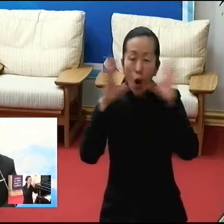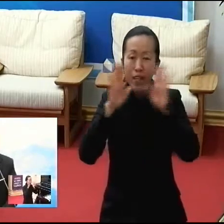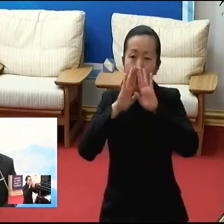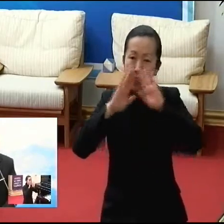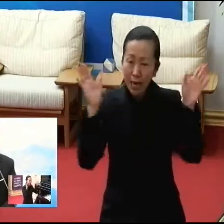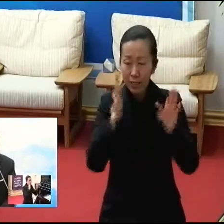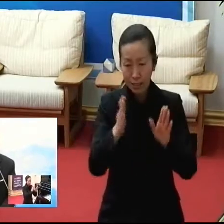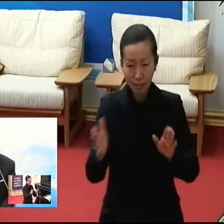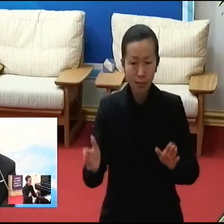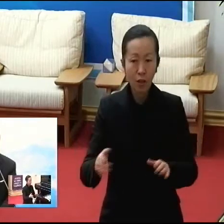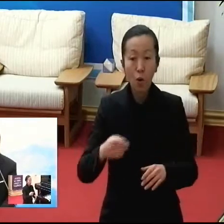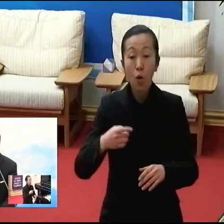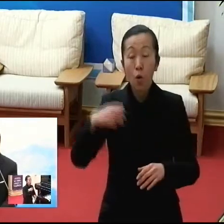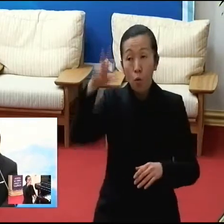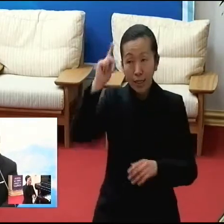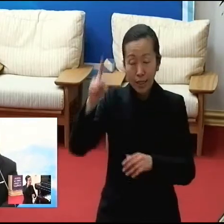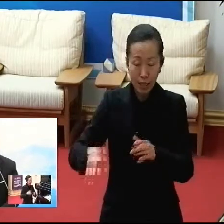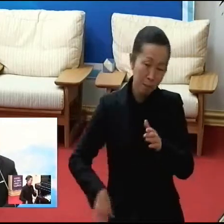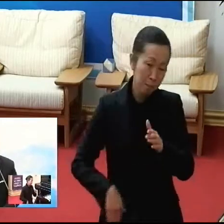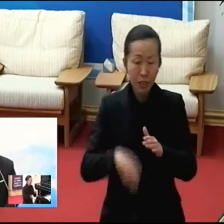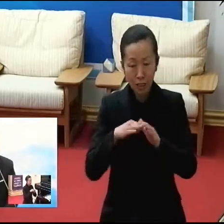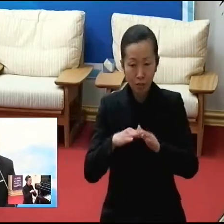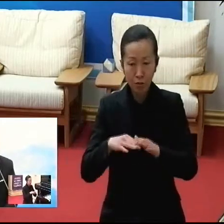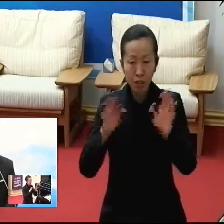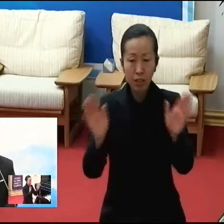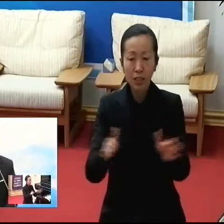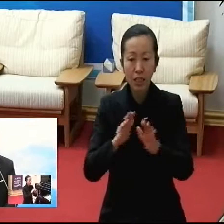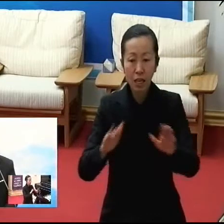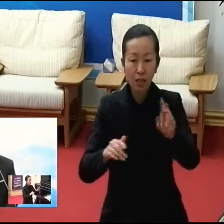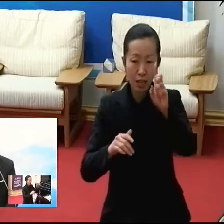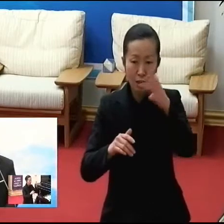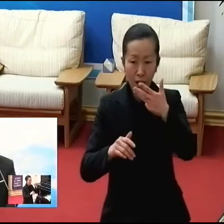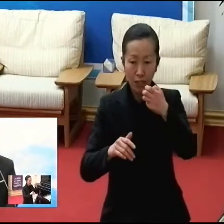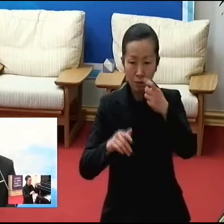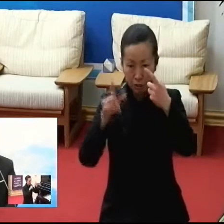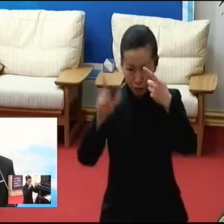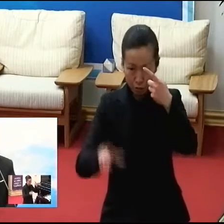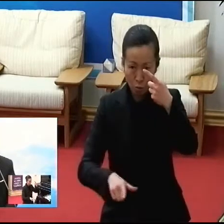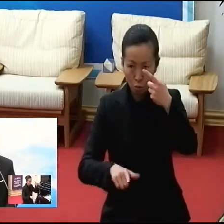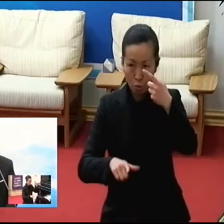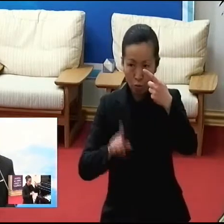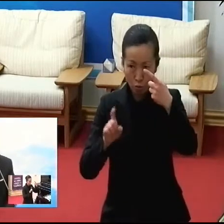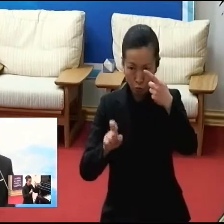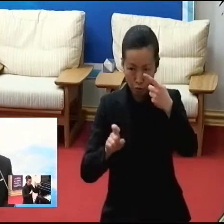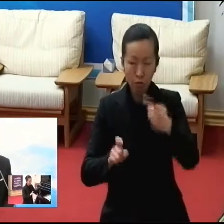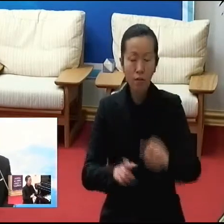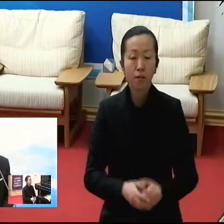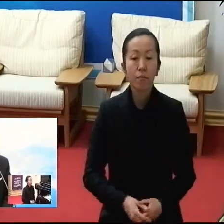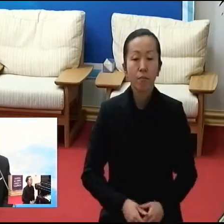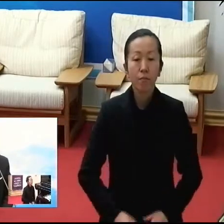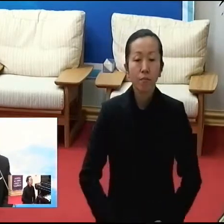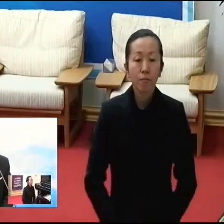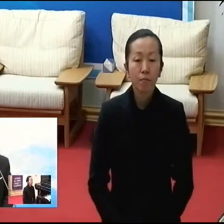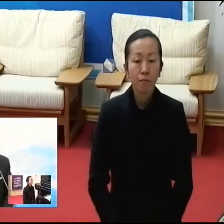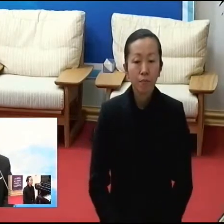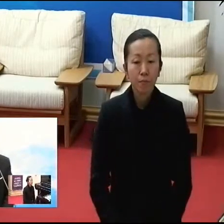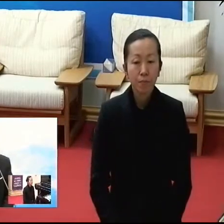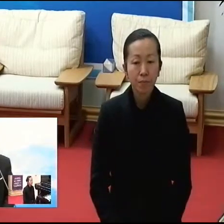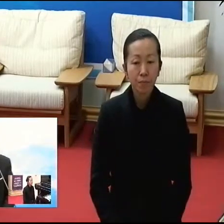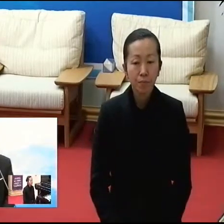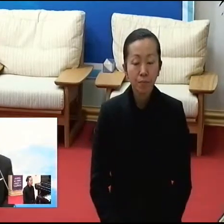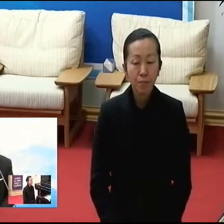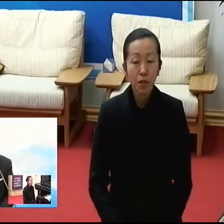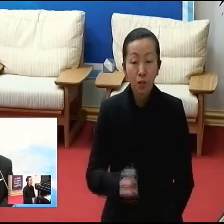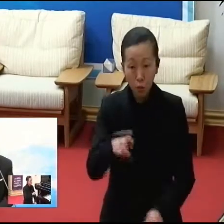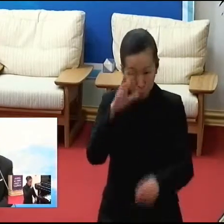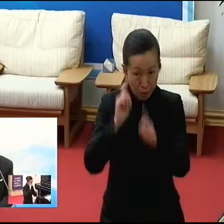예, 내가 채우리라 그랬어요. 私がそれを満たそ 이 말씀들을요, 나의 것으로 내 영혼에